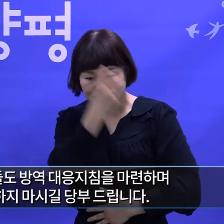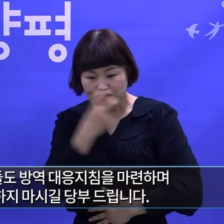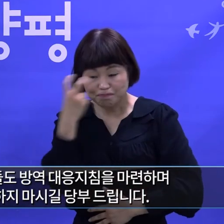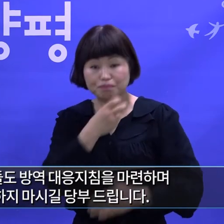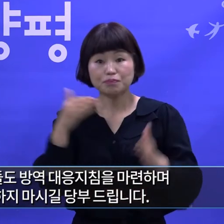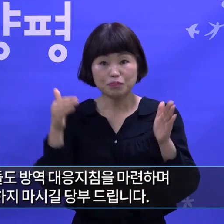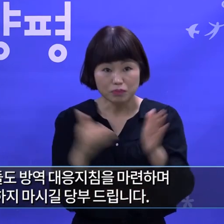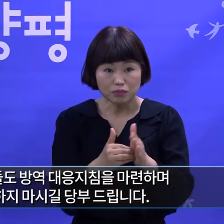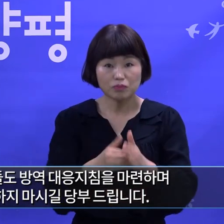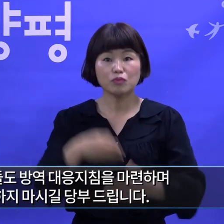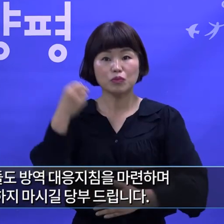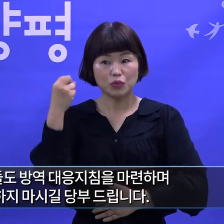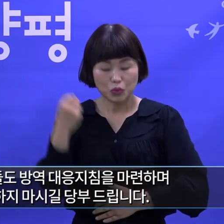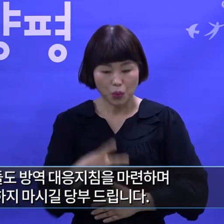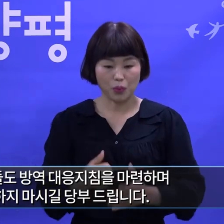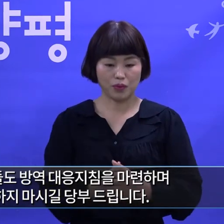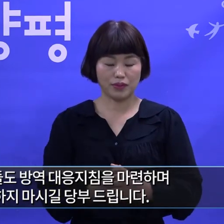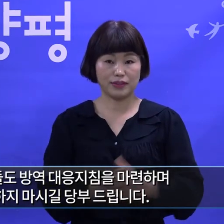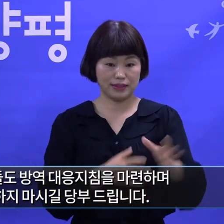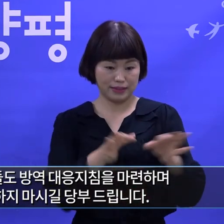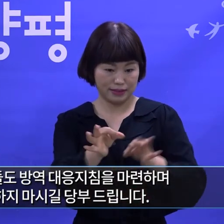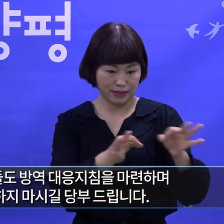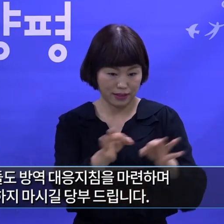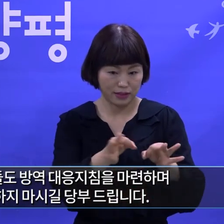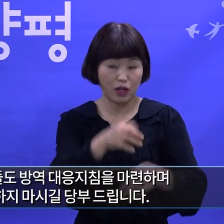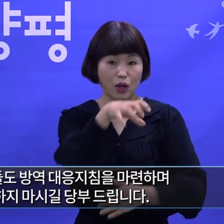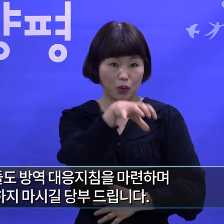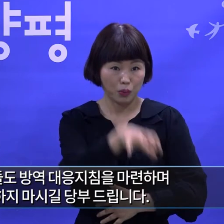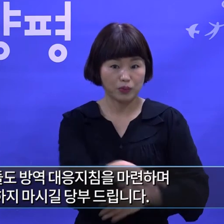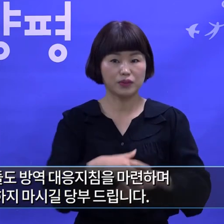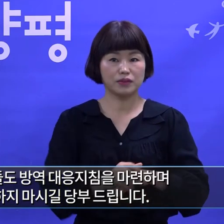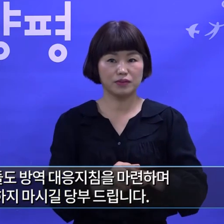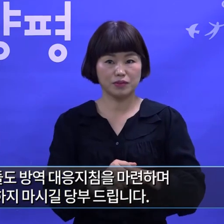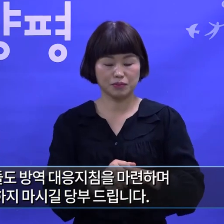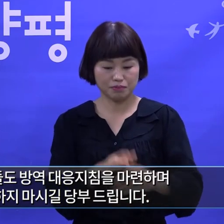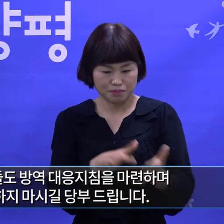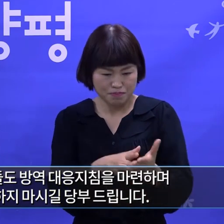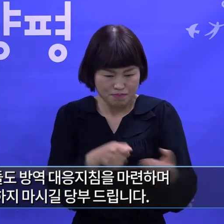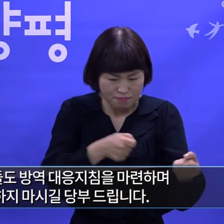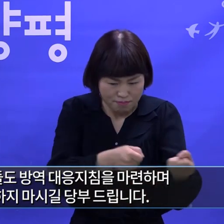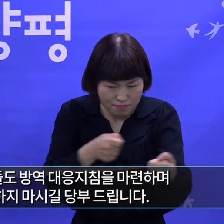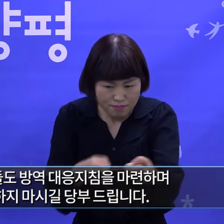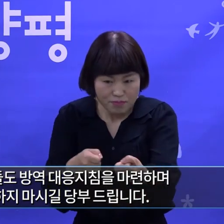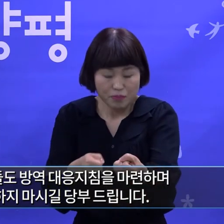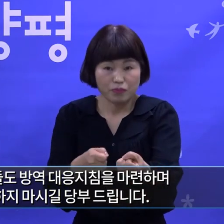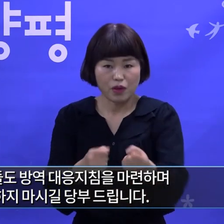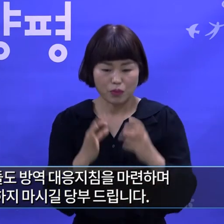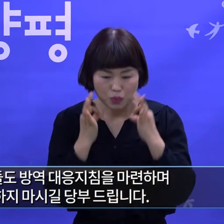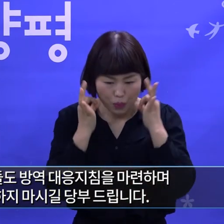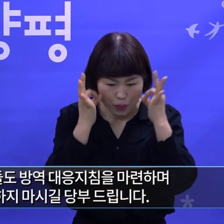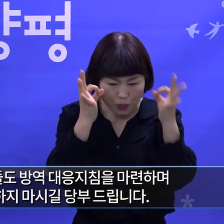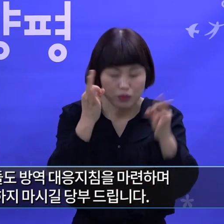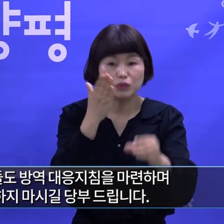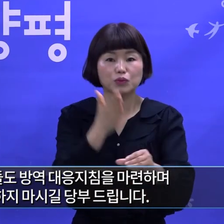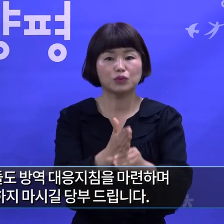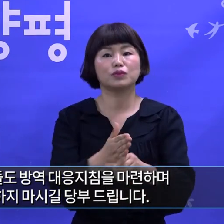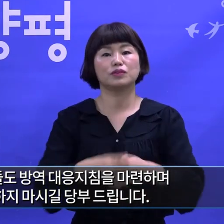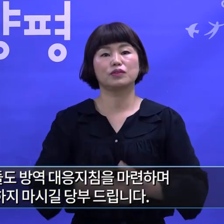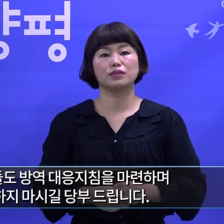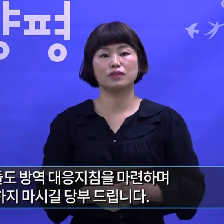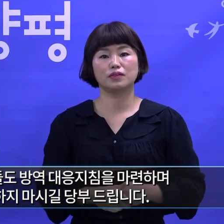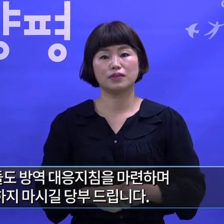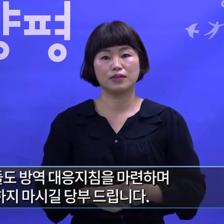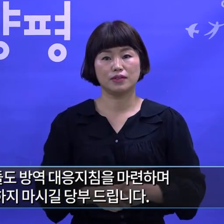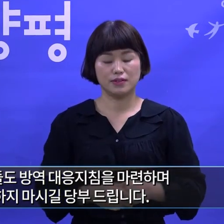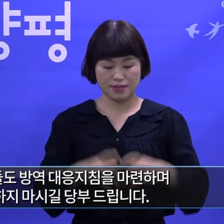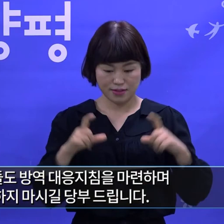해당 업소들도 방역 대응 지침을 마련하여 노력하고 있으니 우리